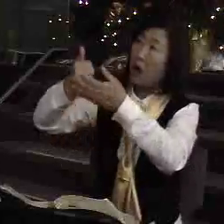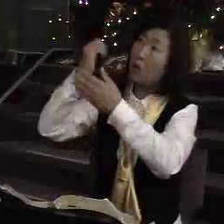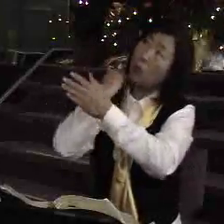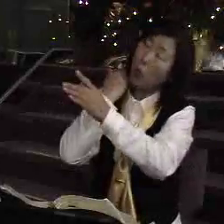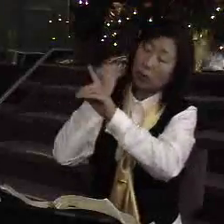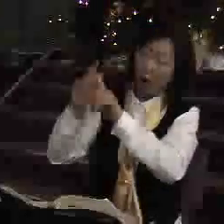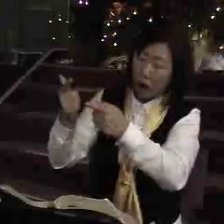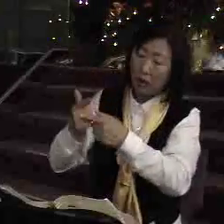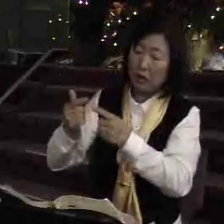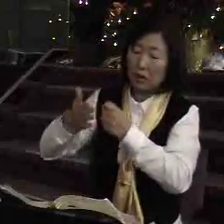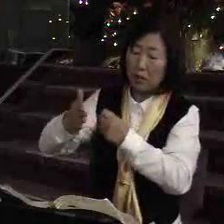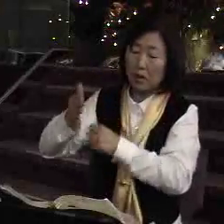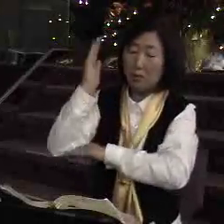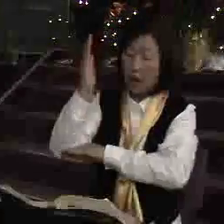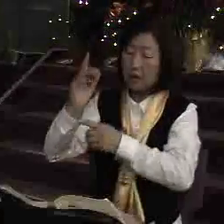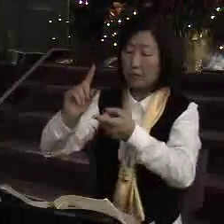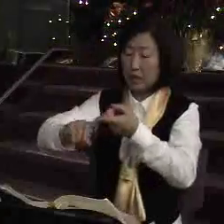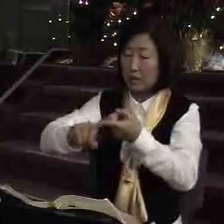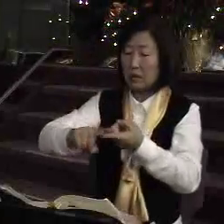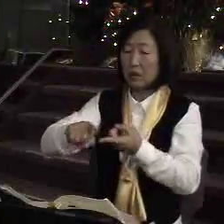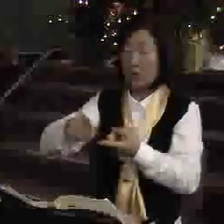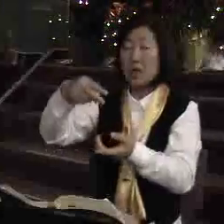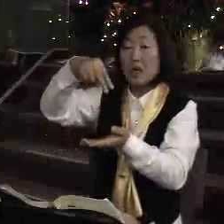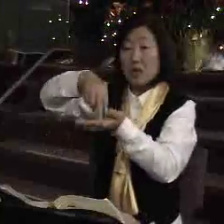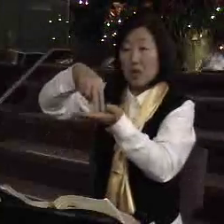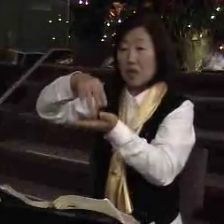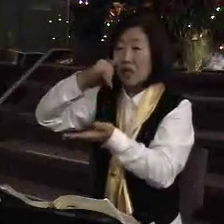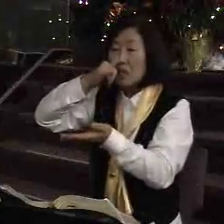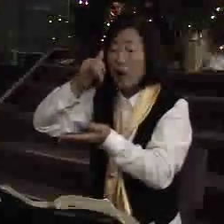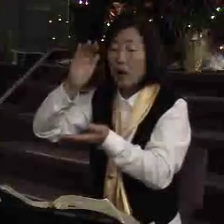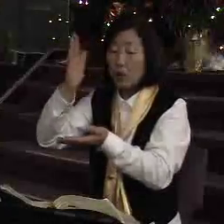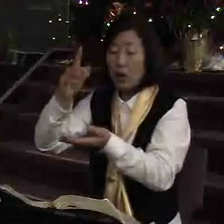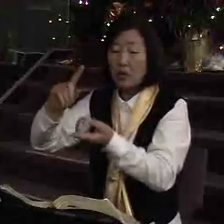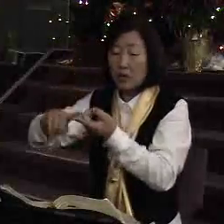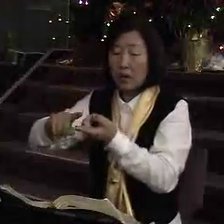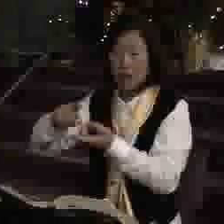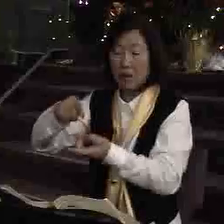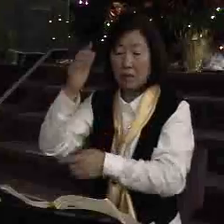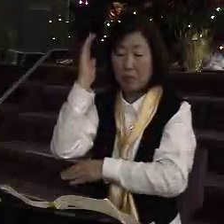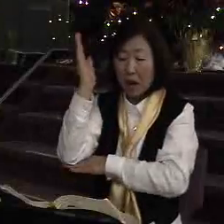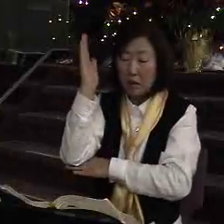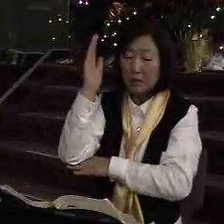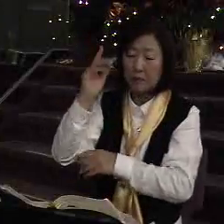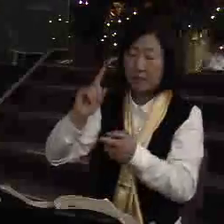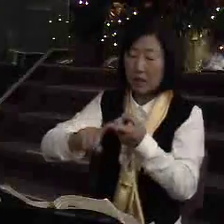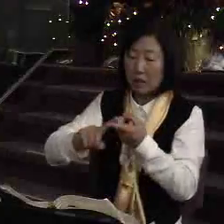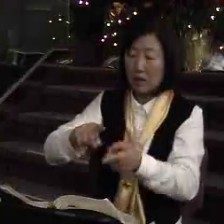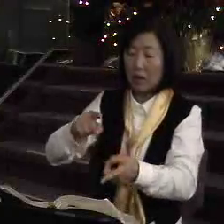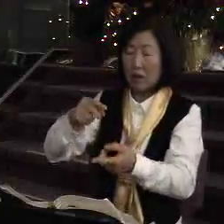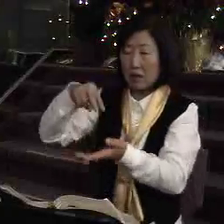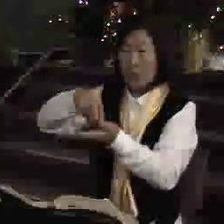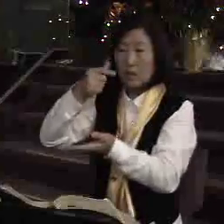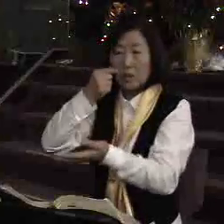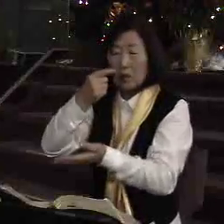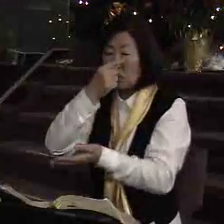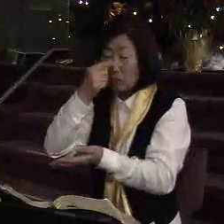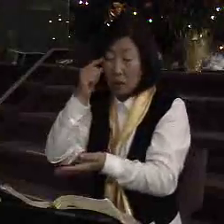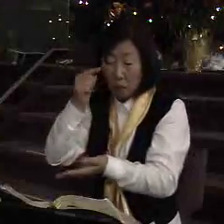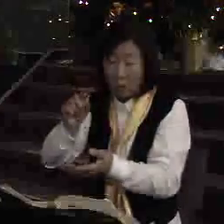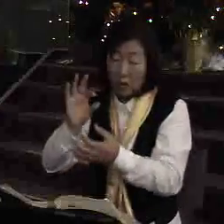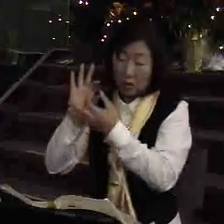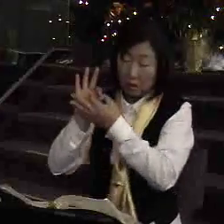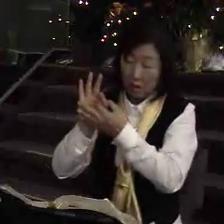않잖아요. 그러나 그 말씀 자체로 우리가 서 있어야 되는데 그 말씀 자체로 서 있지 못하고 눈에 보이는 것을